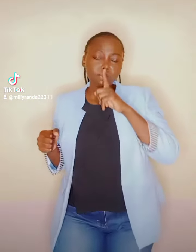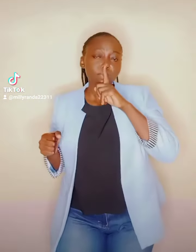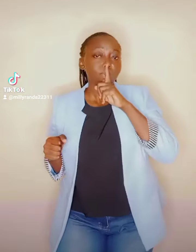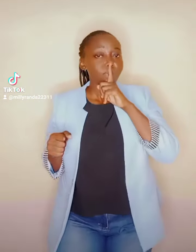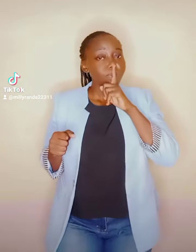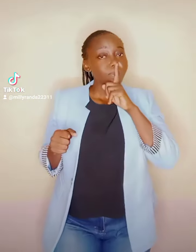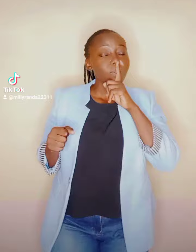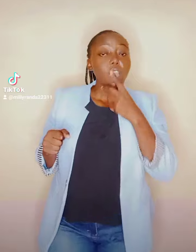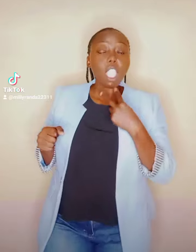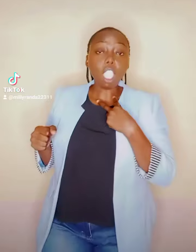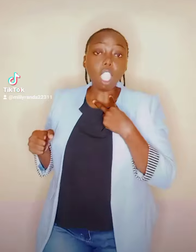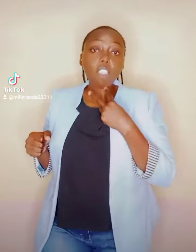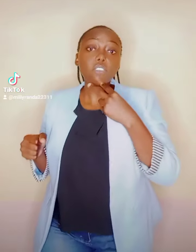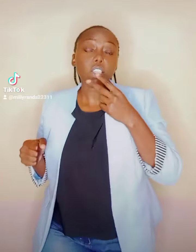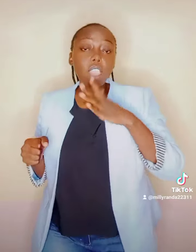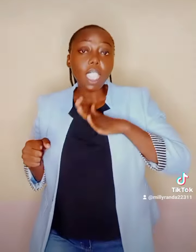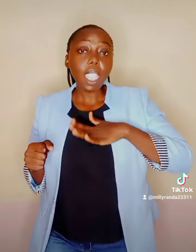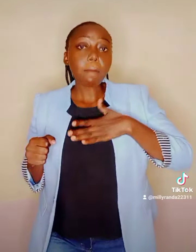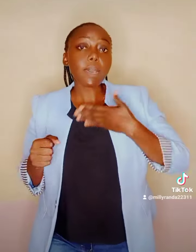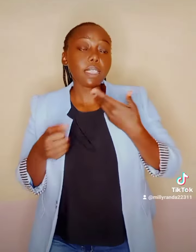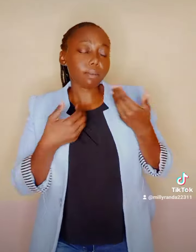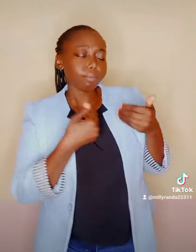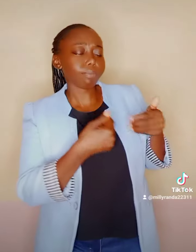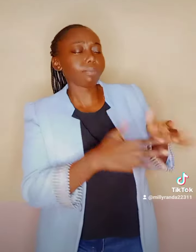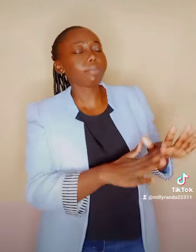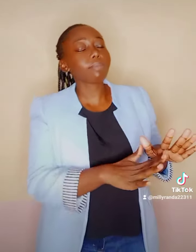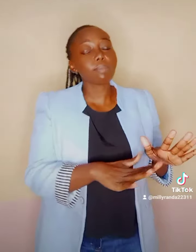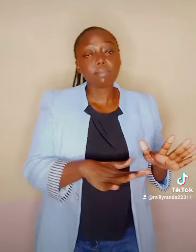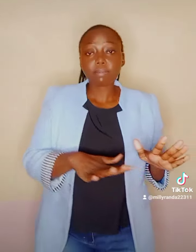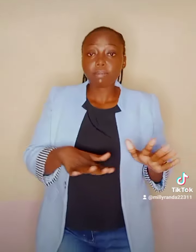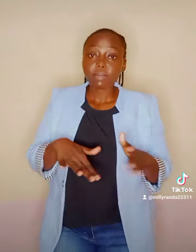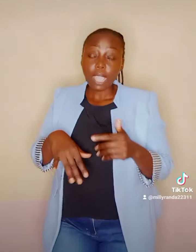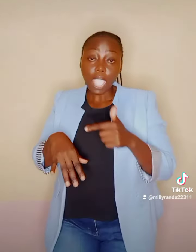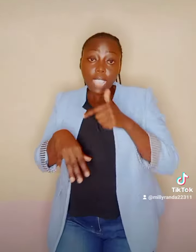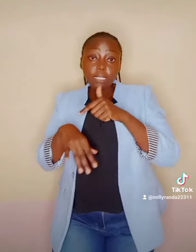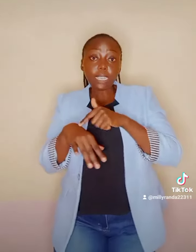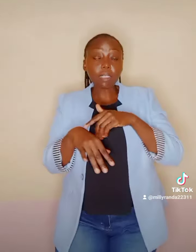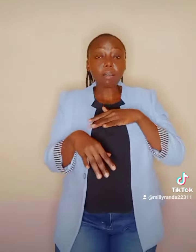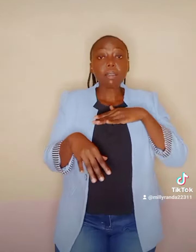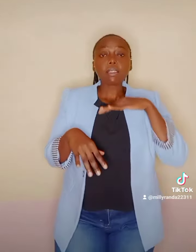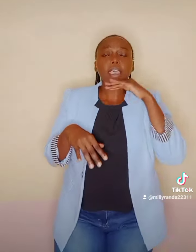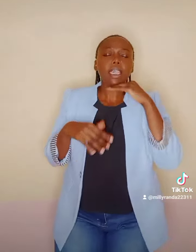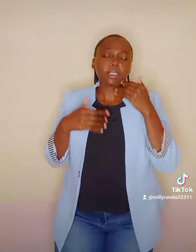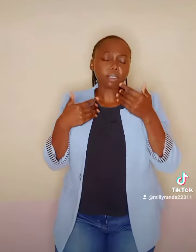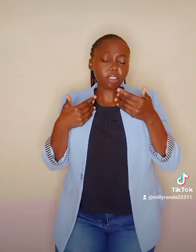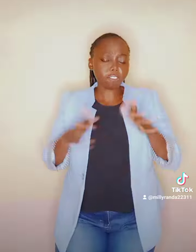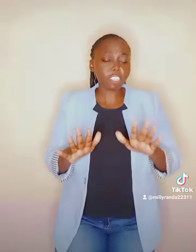kimya. Sauti yangu itatoweka, nitaporudi mavumbini.